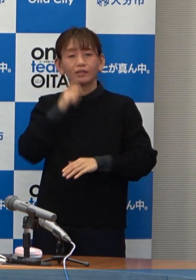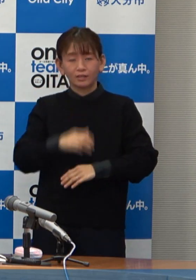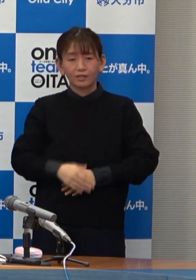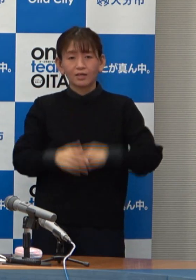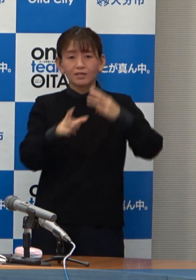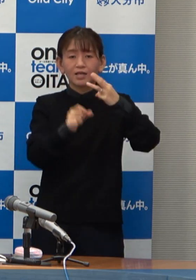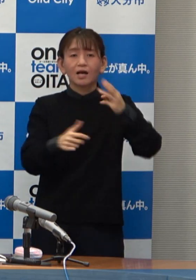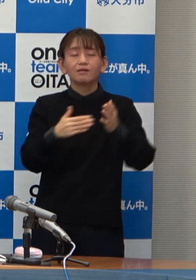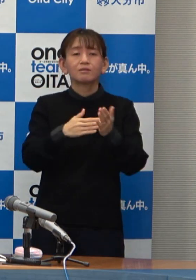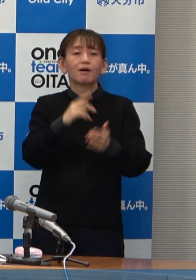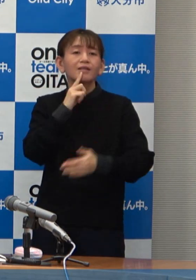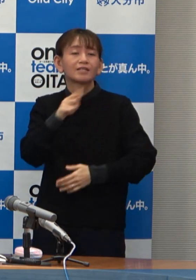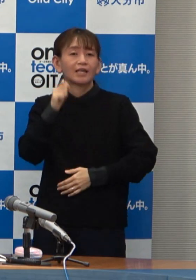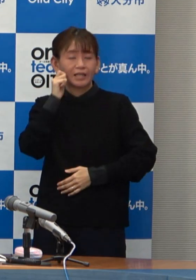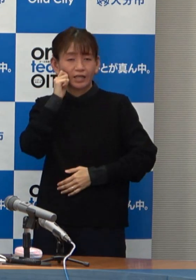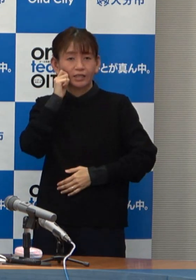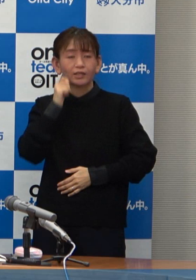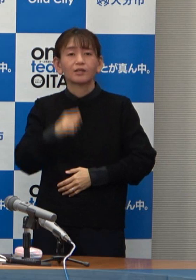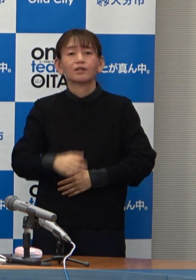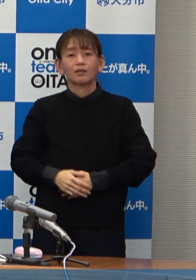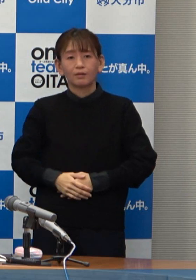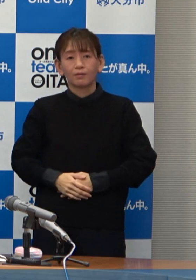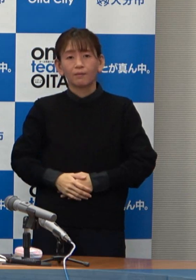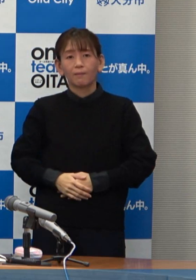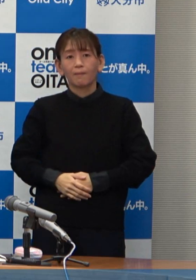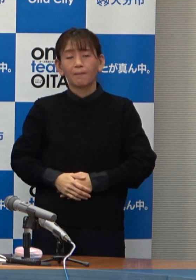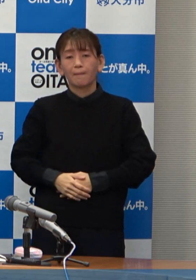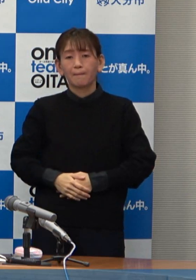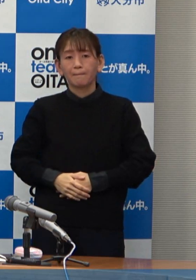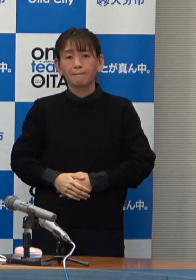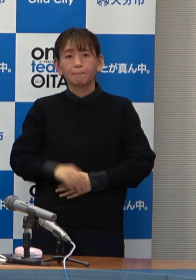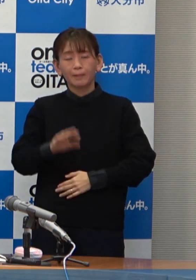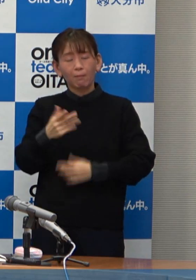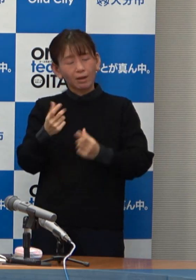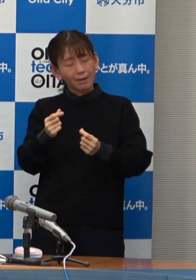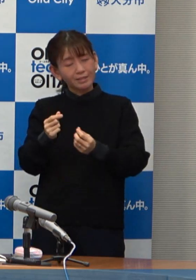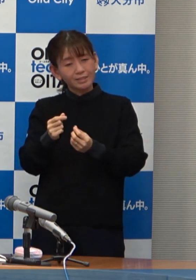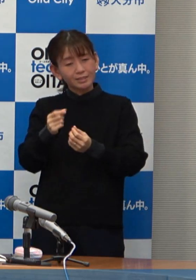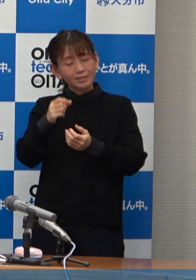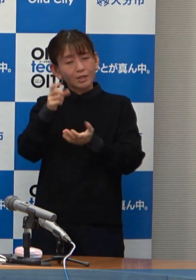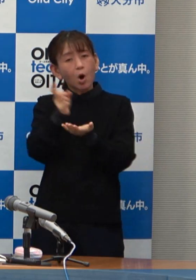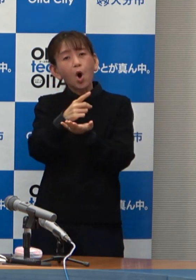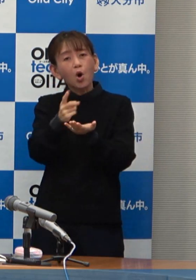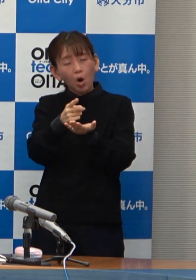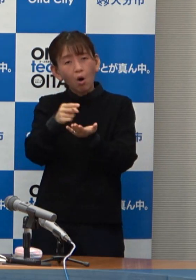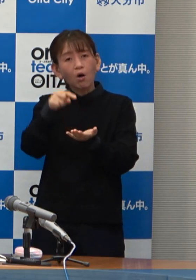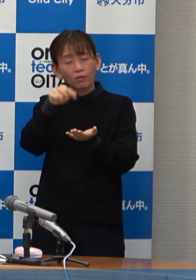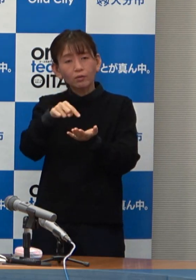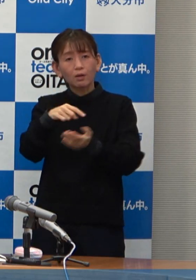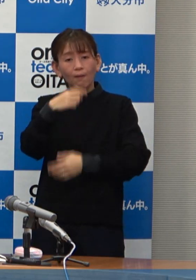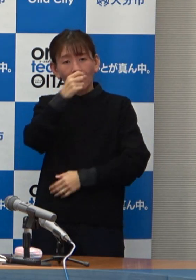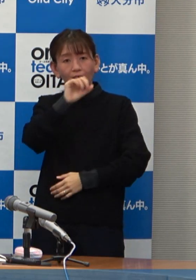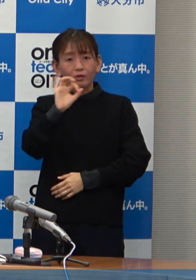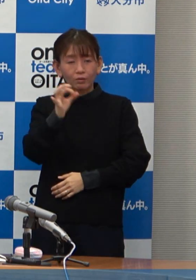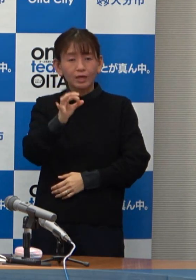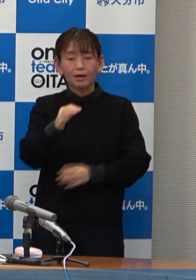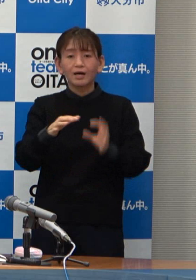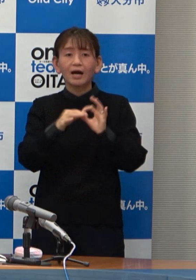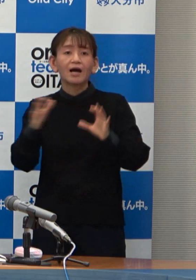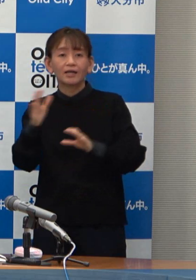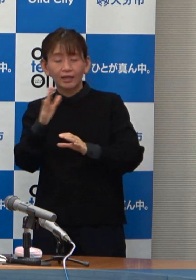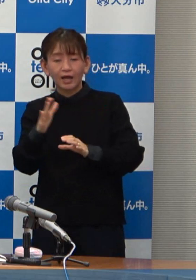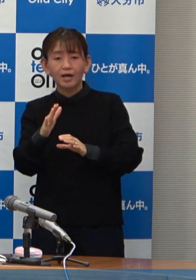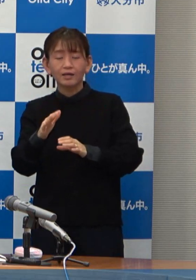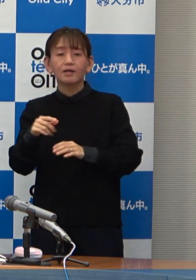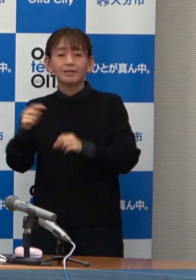ねそれが議論になるでしょうしねででも方向性として予算に出ないもうやらないっていうこと